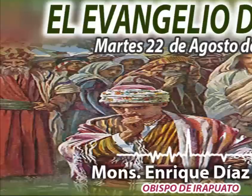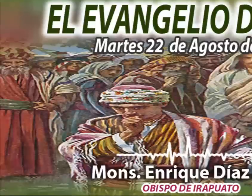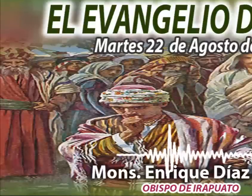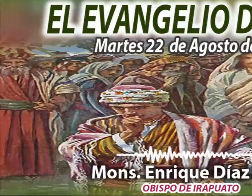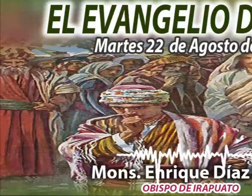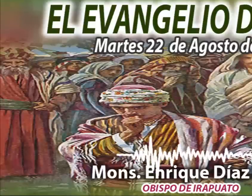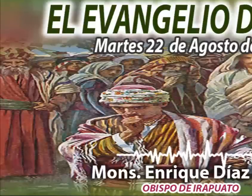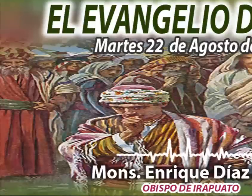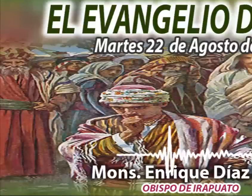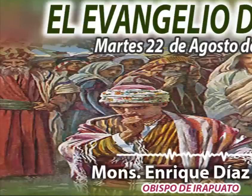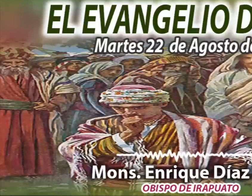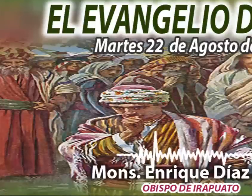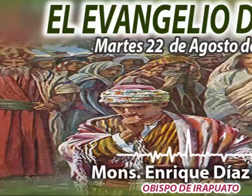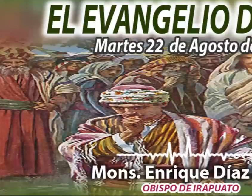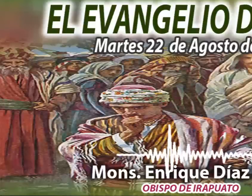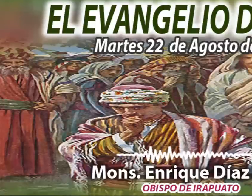de esperanza.